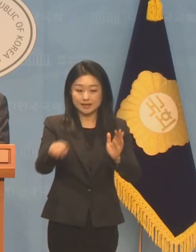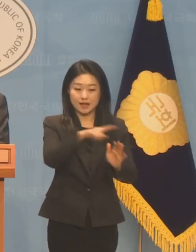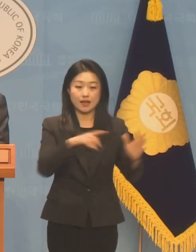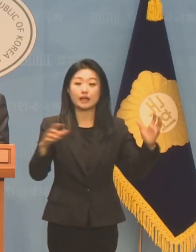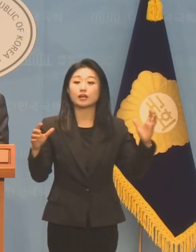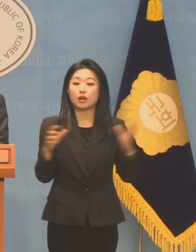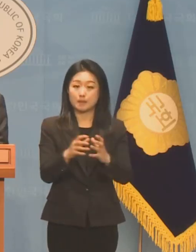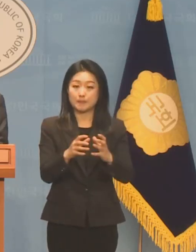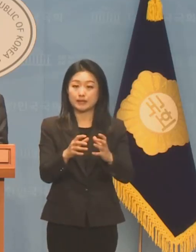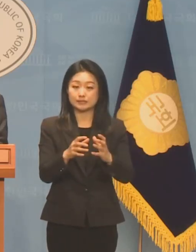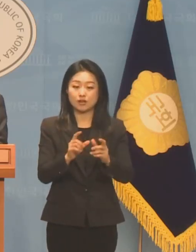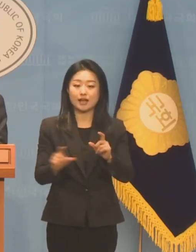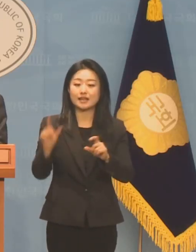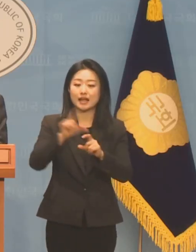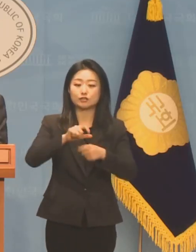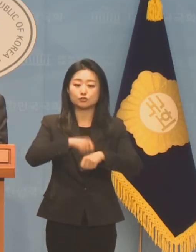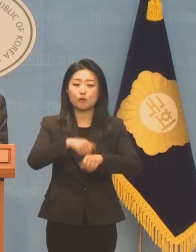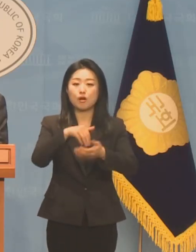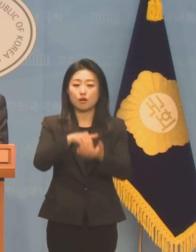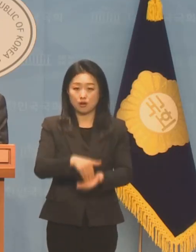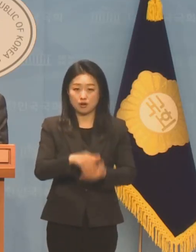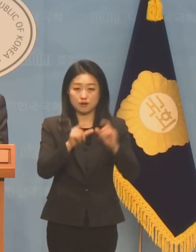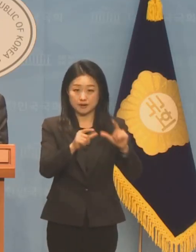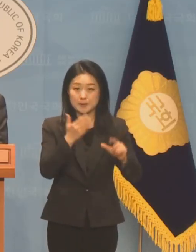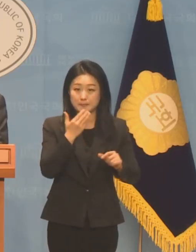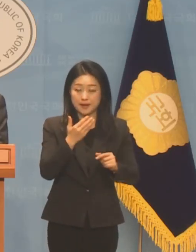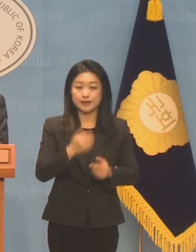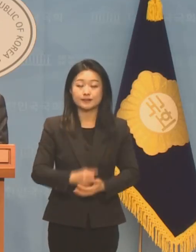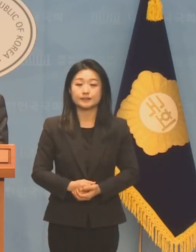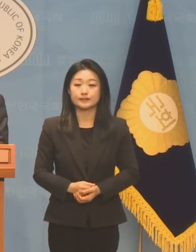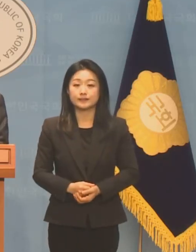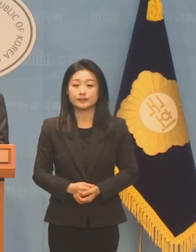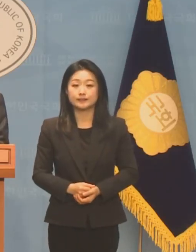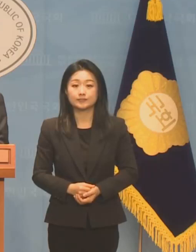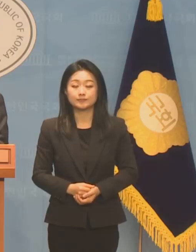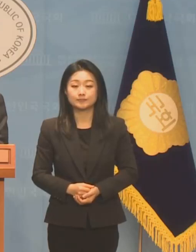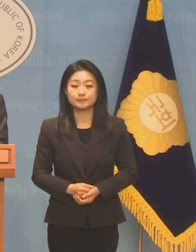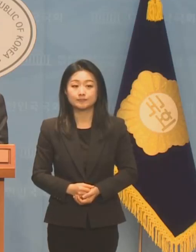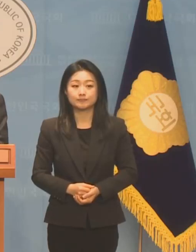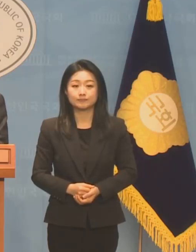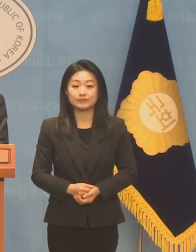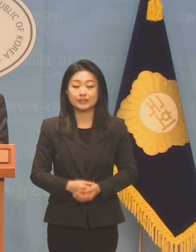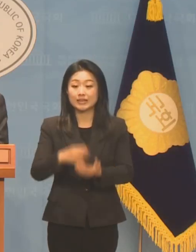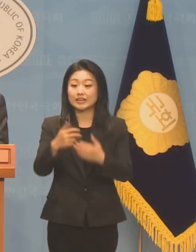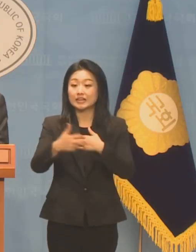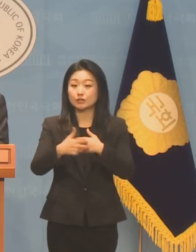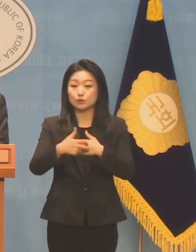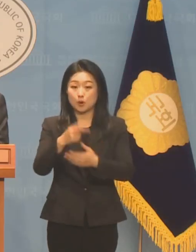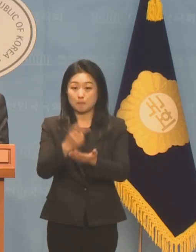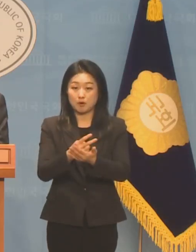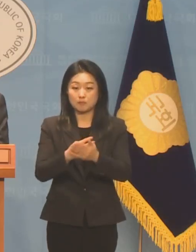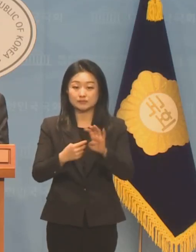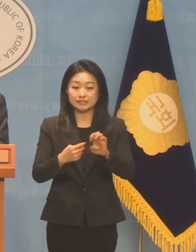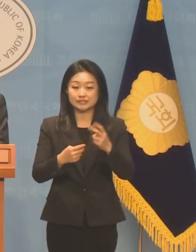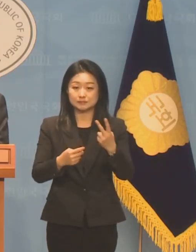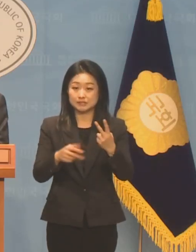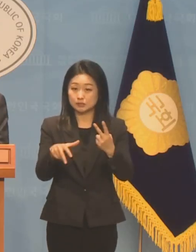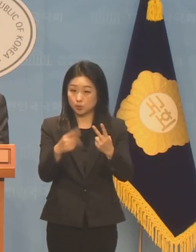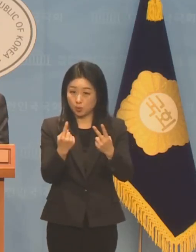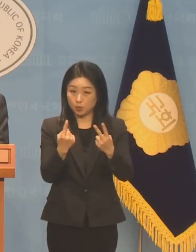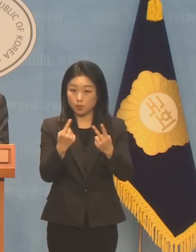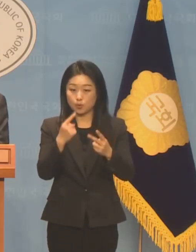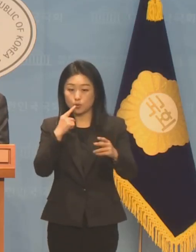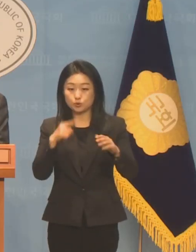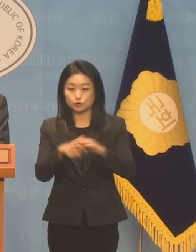통해 가중처벌될 가능성이 있습니다. 우리가 의료법 제42조나 그